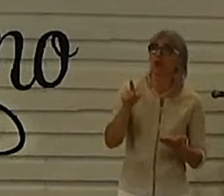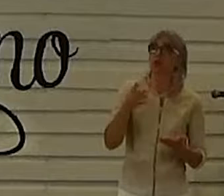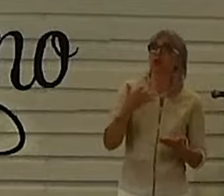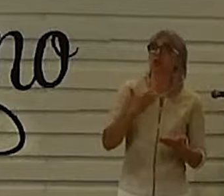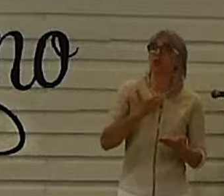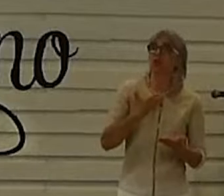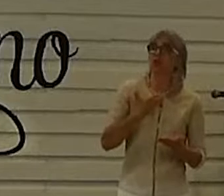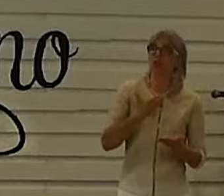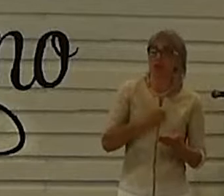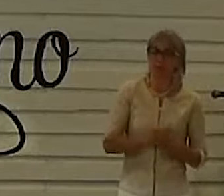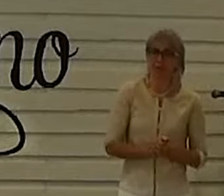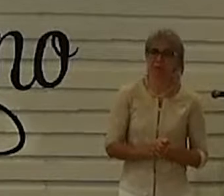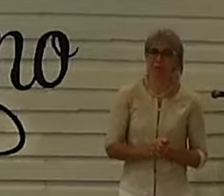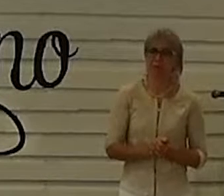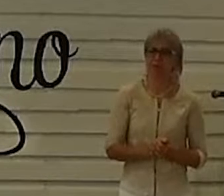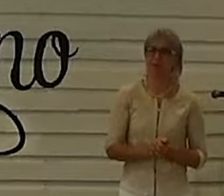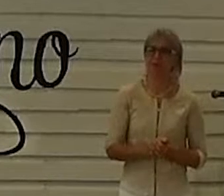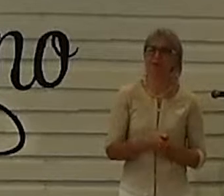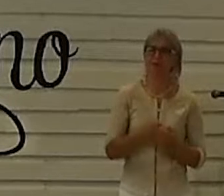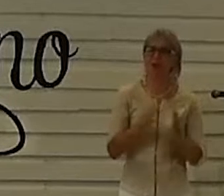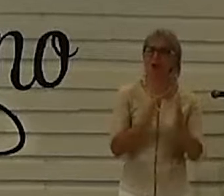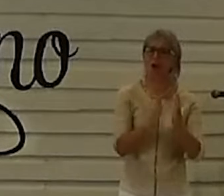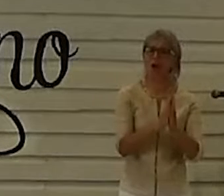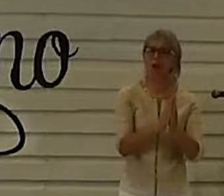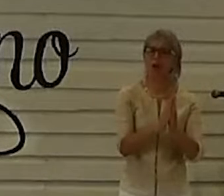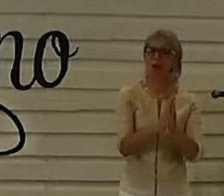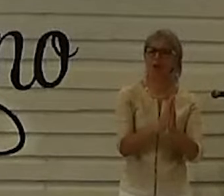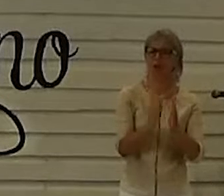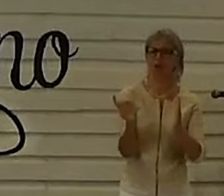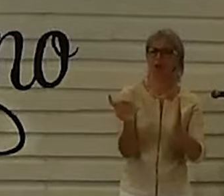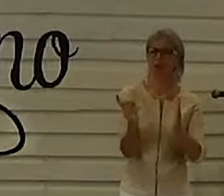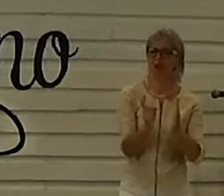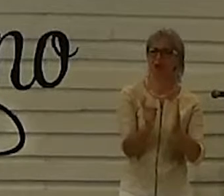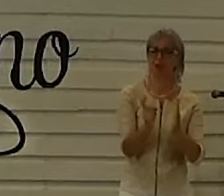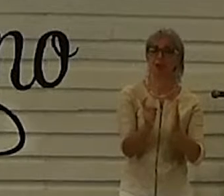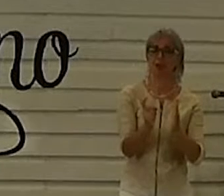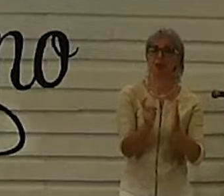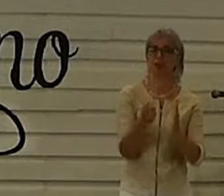anch'io non vengo guarito dalle parole di un uomo.